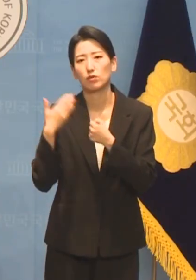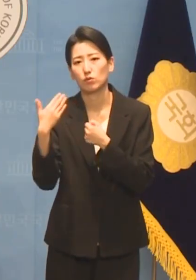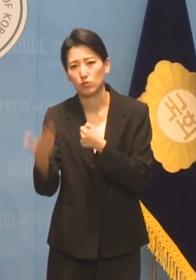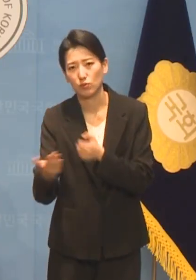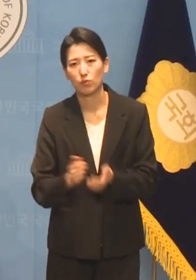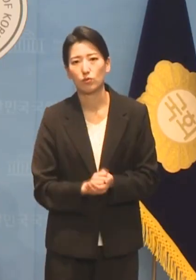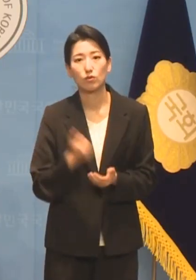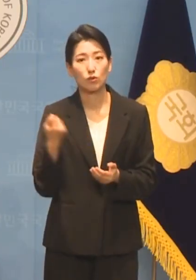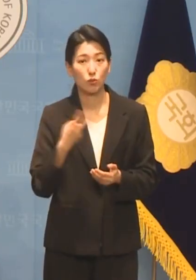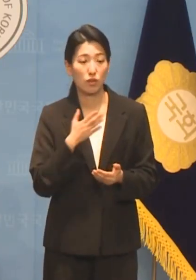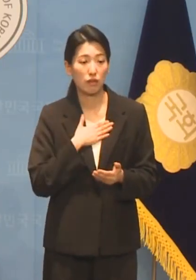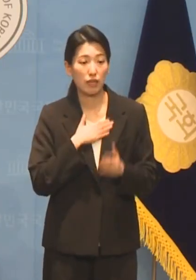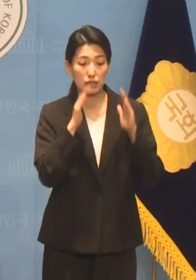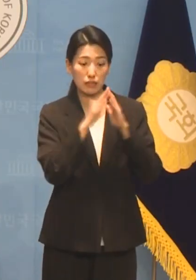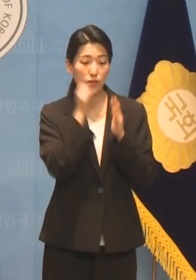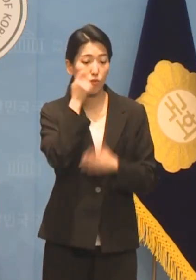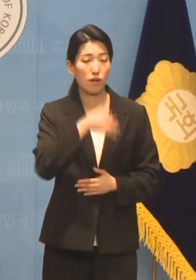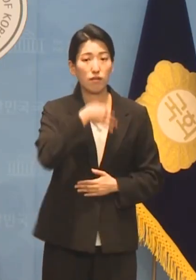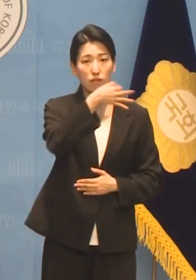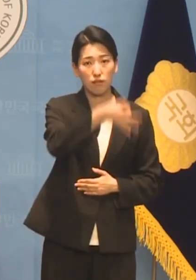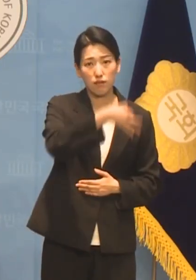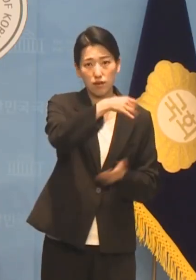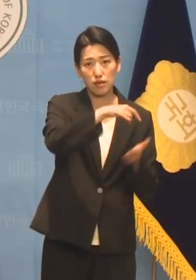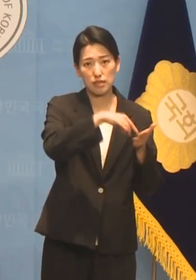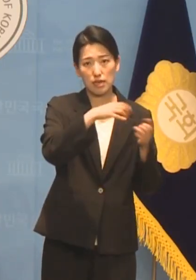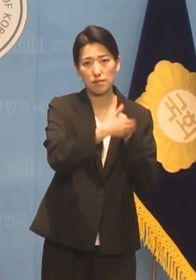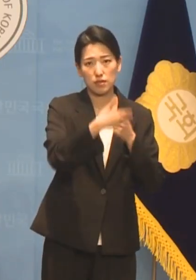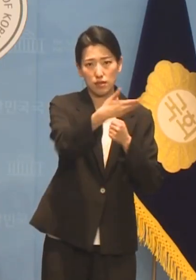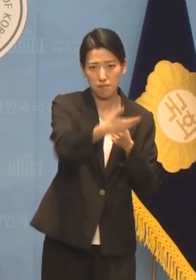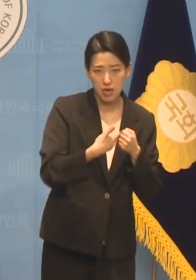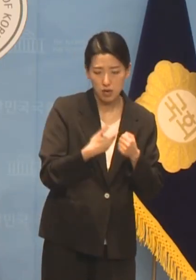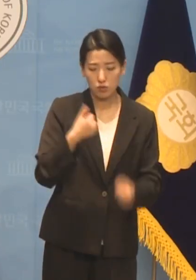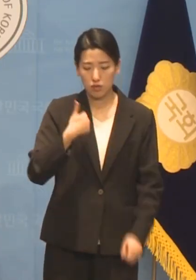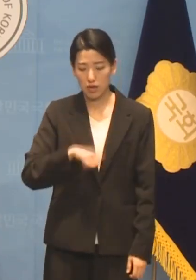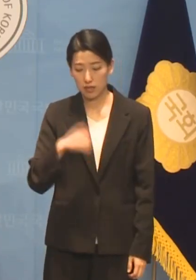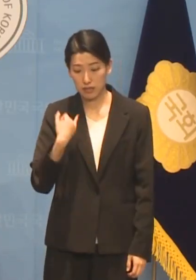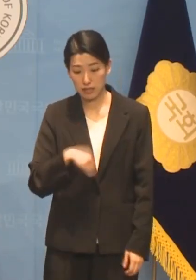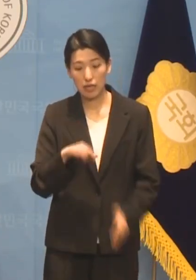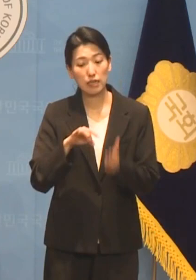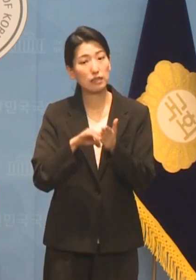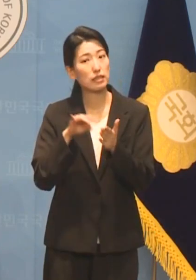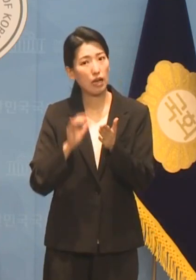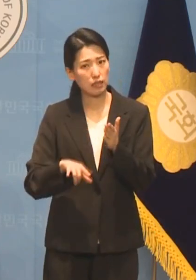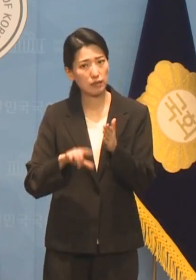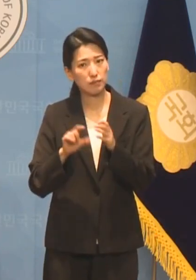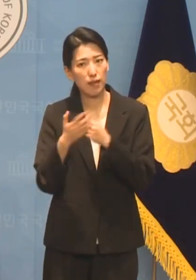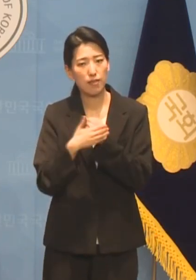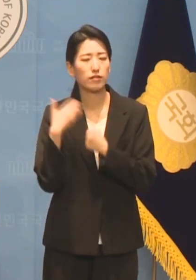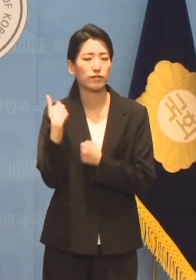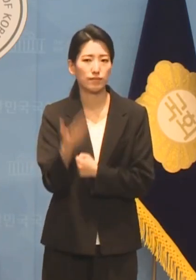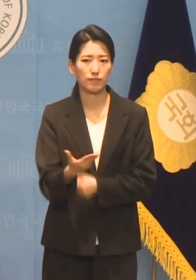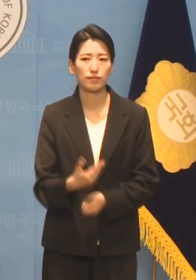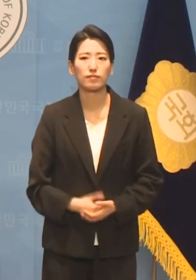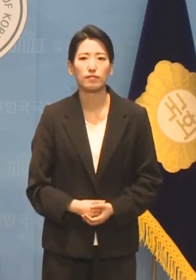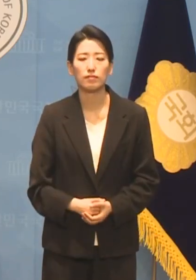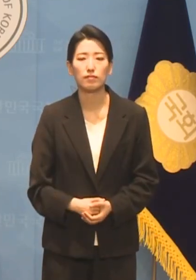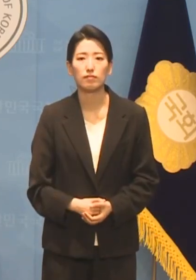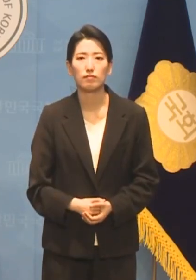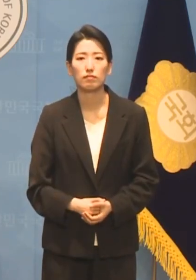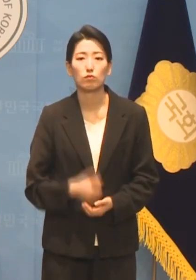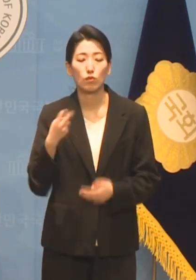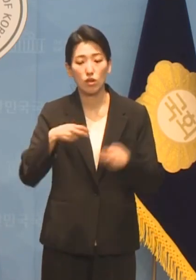월세 세액 공제율과 자녀 교육비 공제 한도를 대폭 상향하겠습니다.